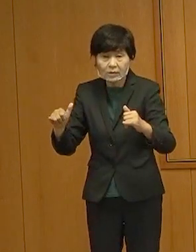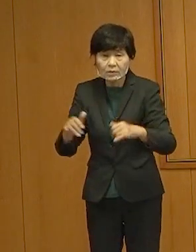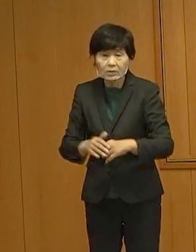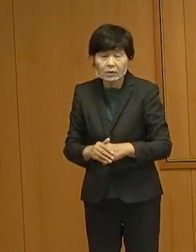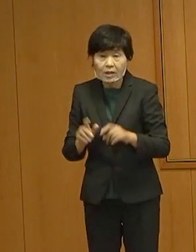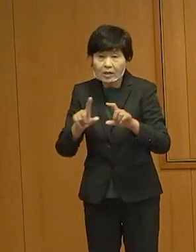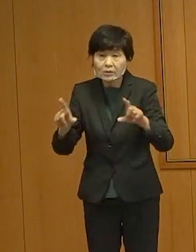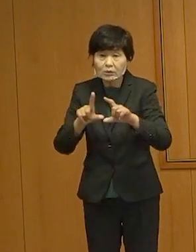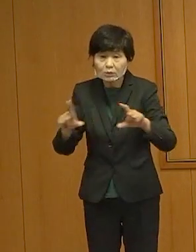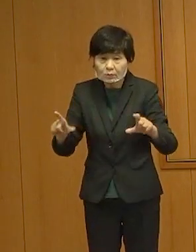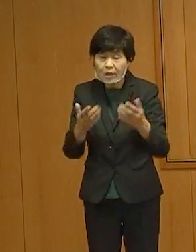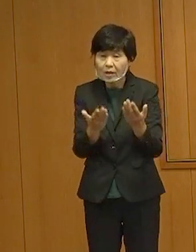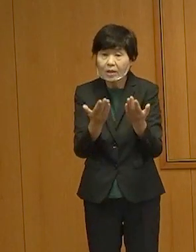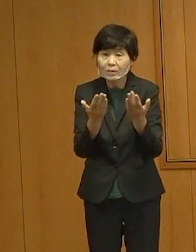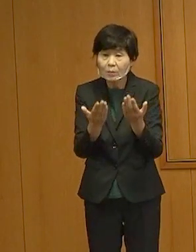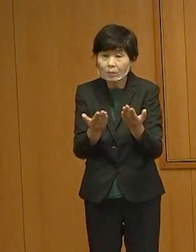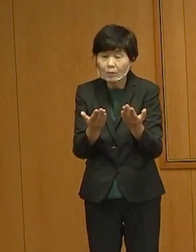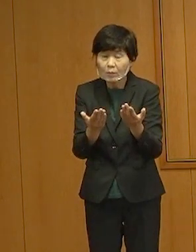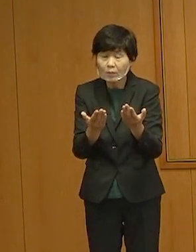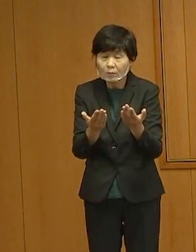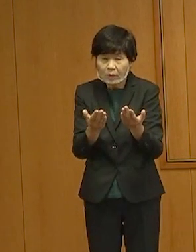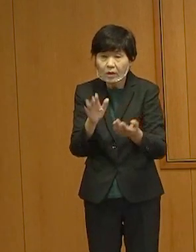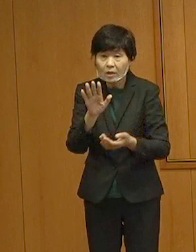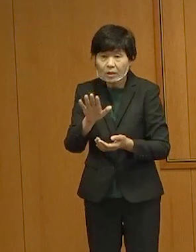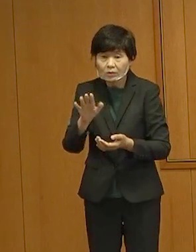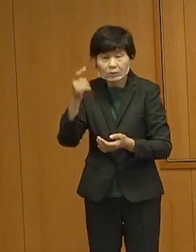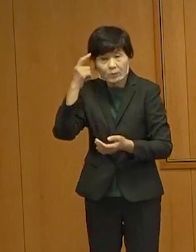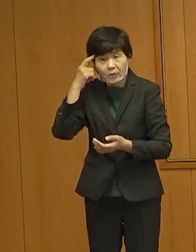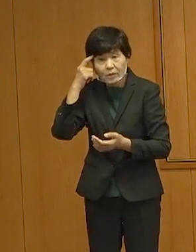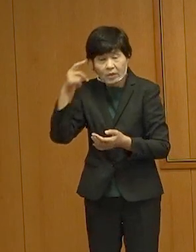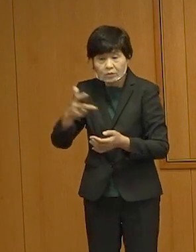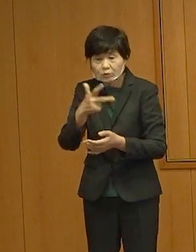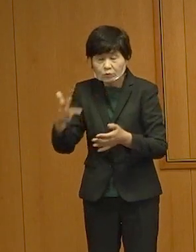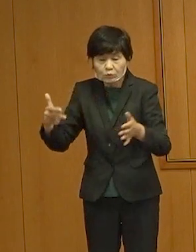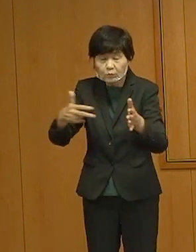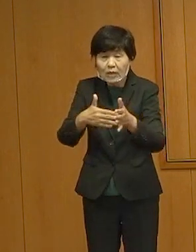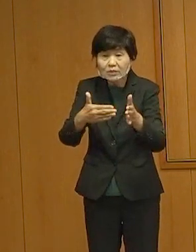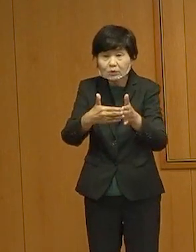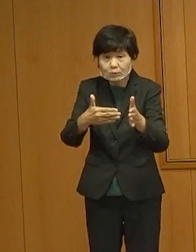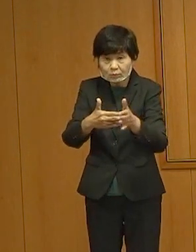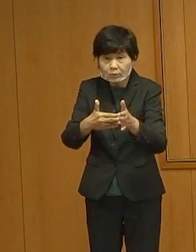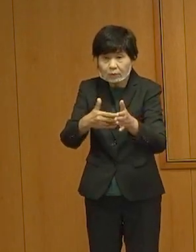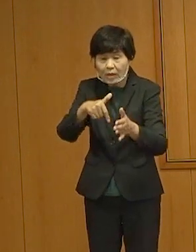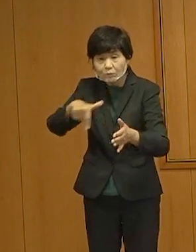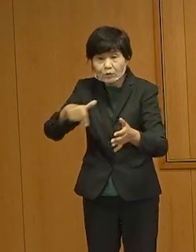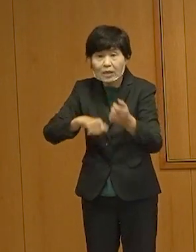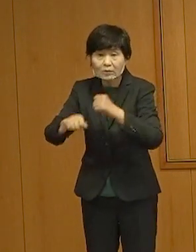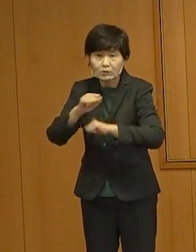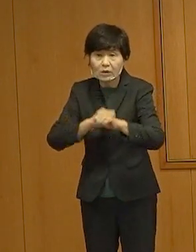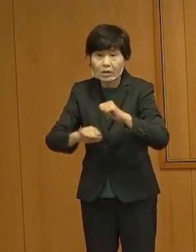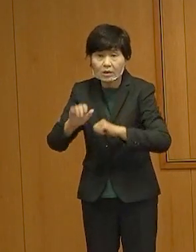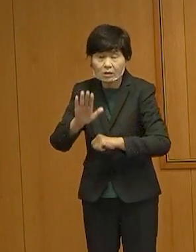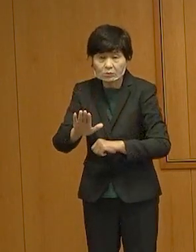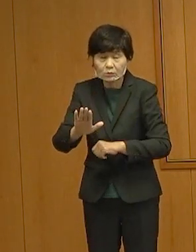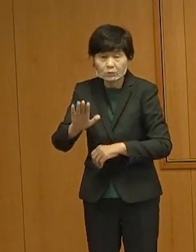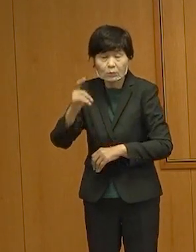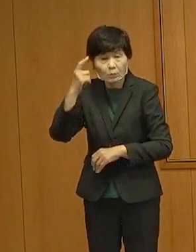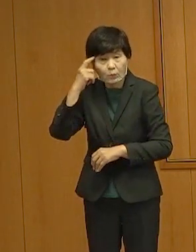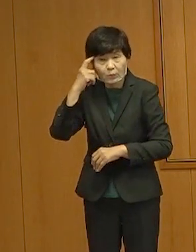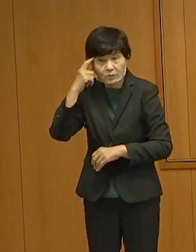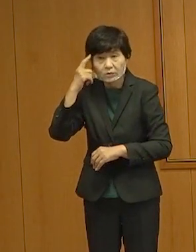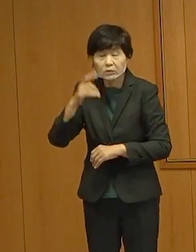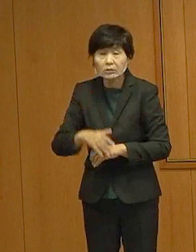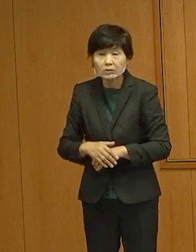日は学校に行ってらっしゃったりとか、週末は週末で、部活動であるとか、というところ